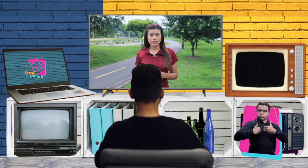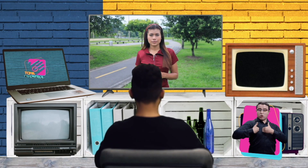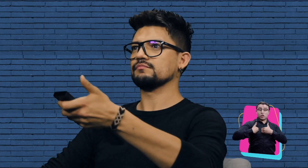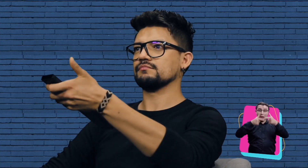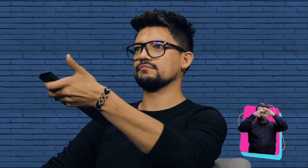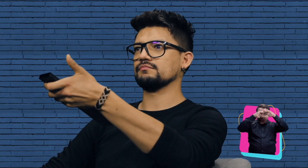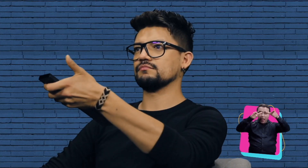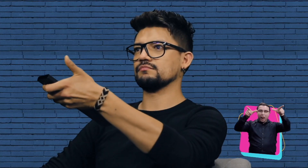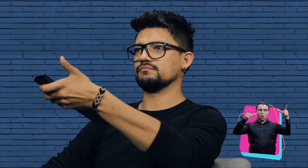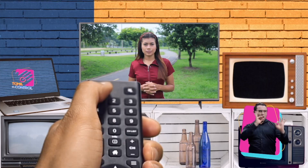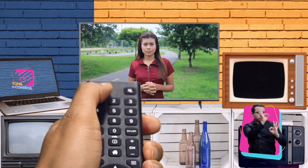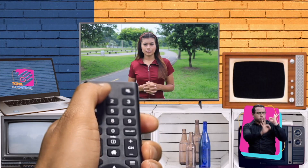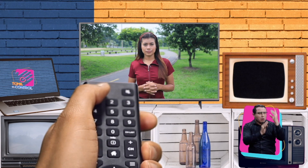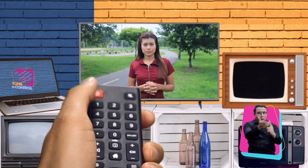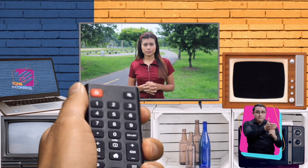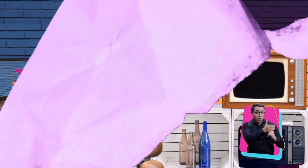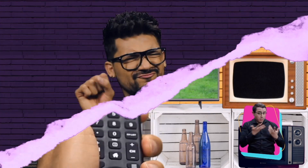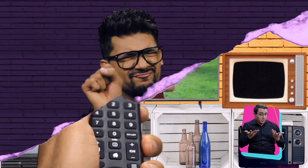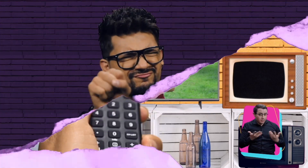lenguaje.